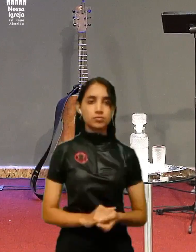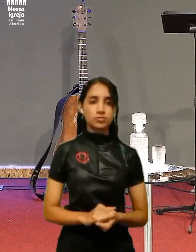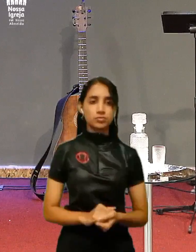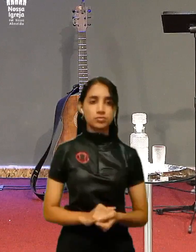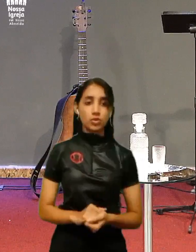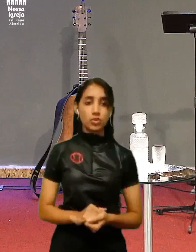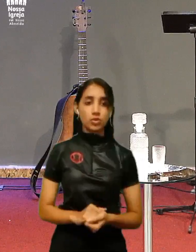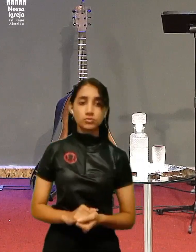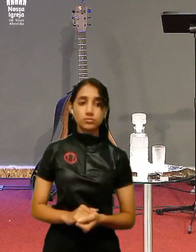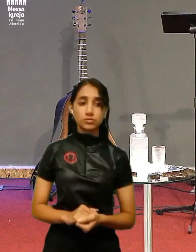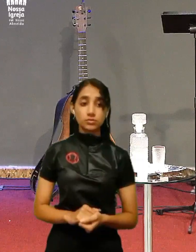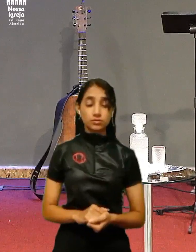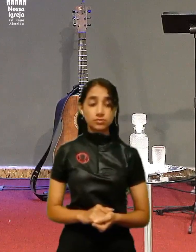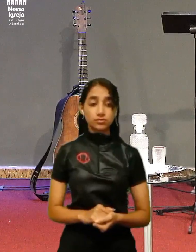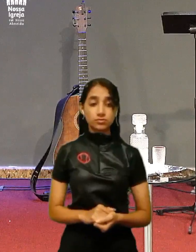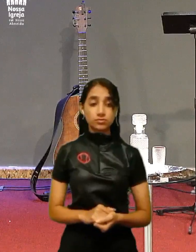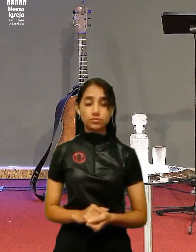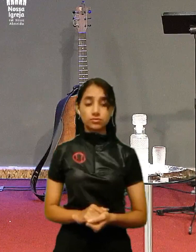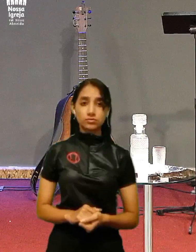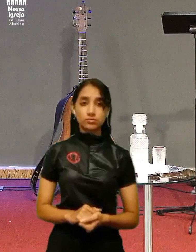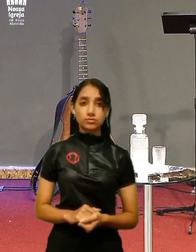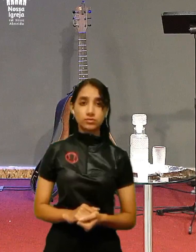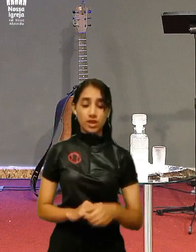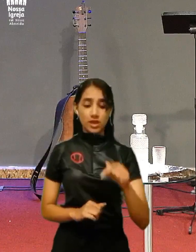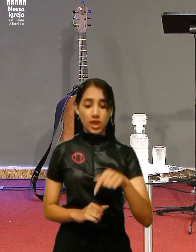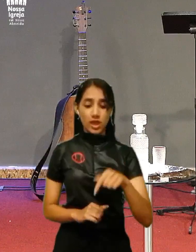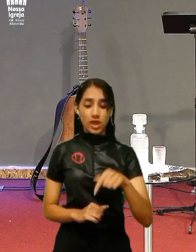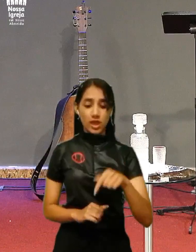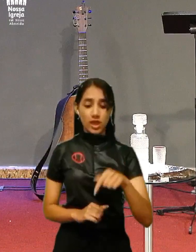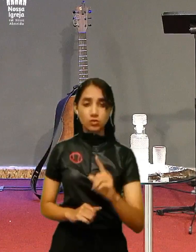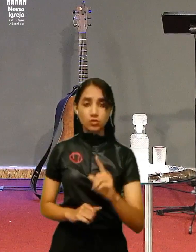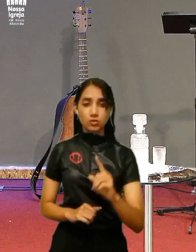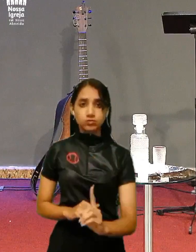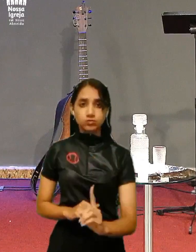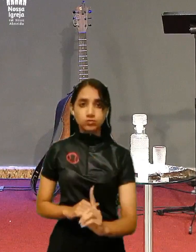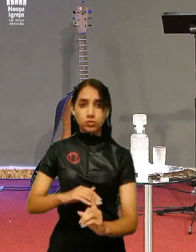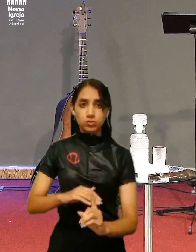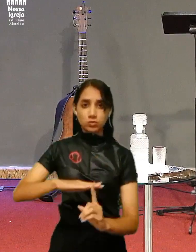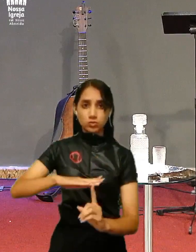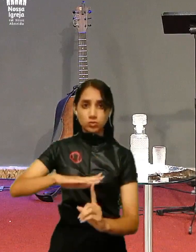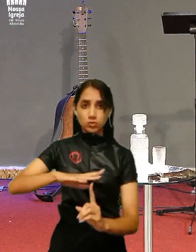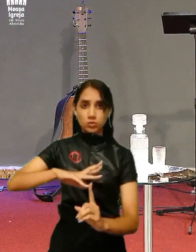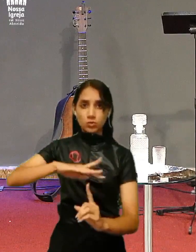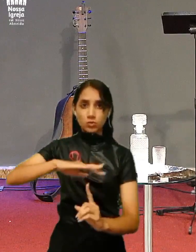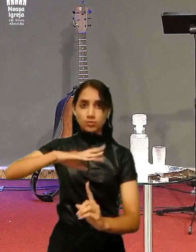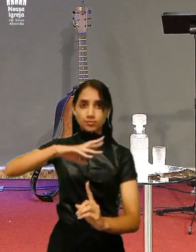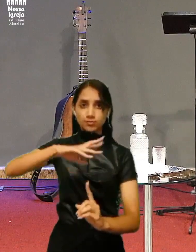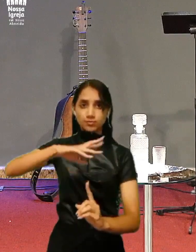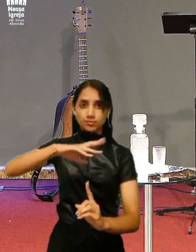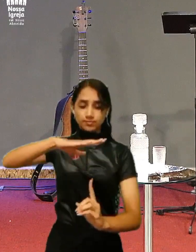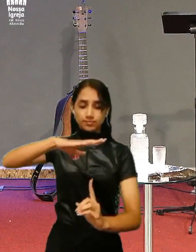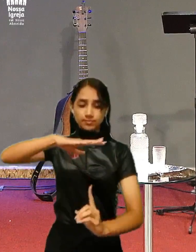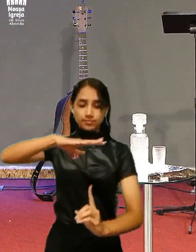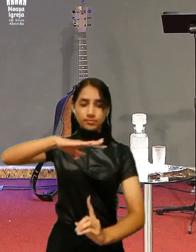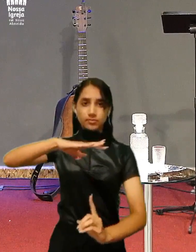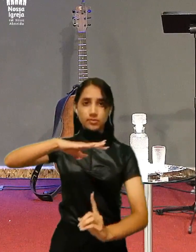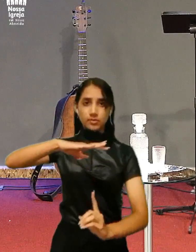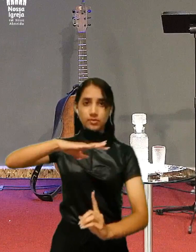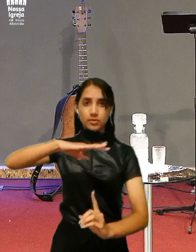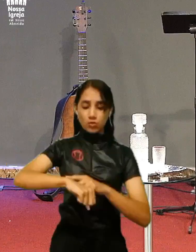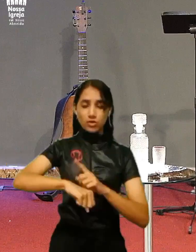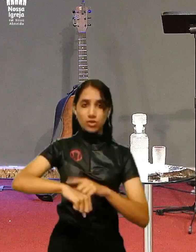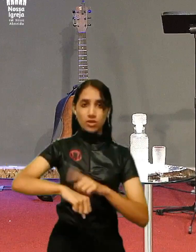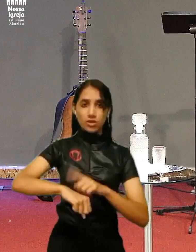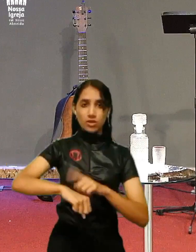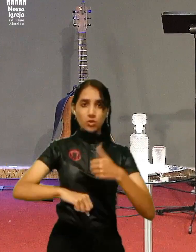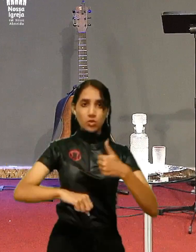todinha. E um garotinho cai e fica no fundo da piscina. E meus irmãos, 11 minutos se passam. Se